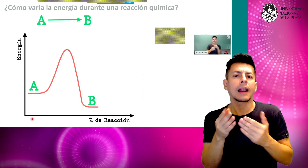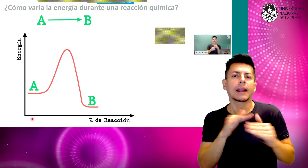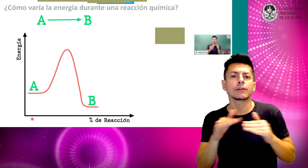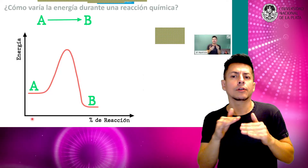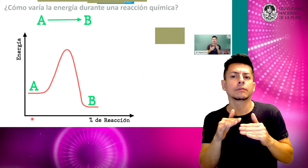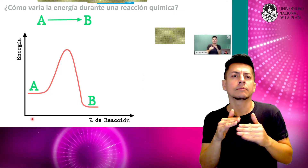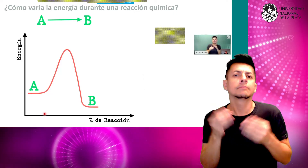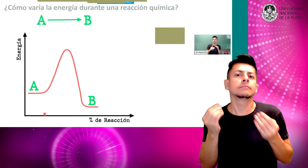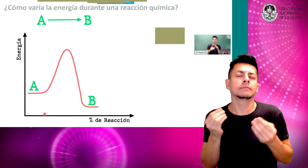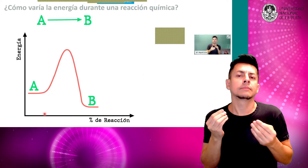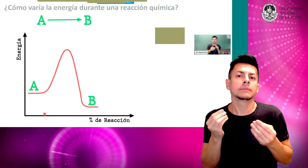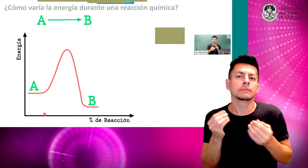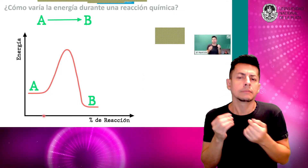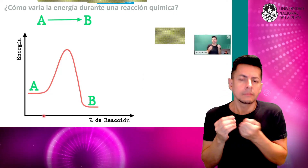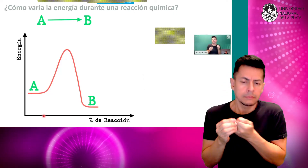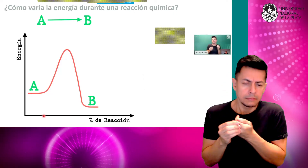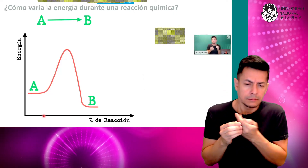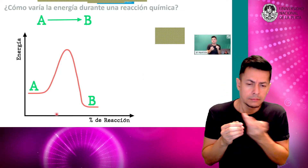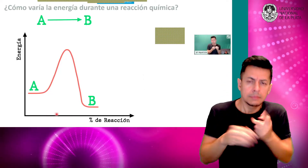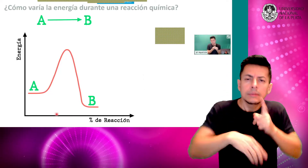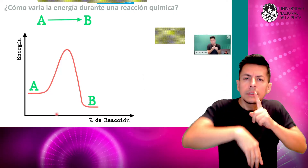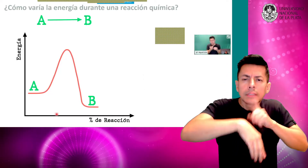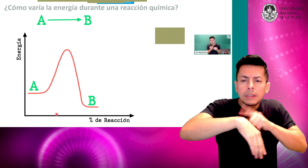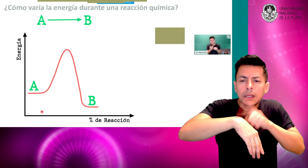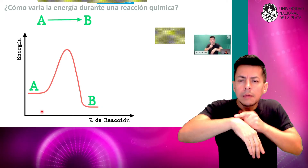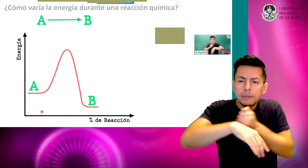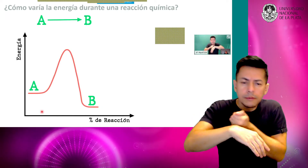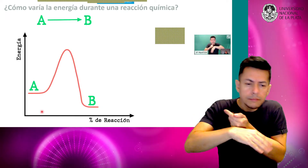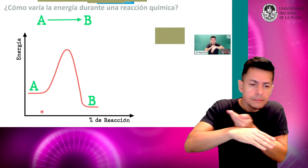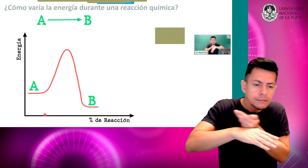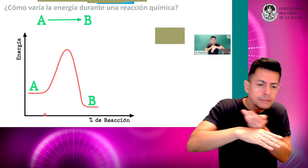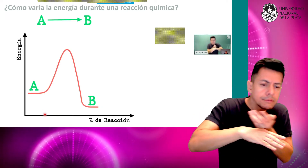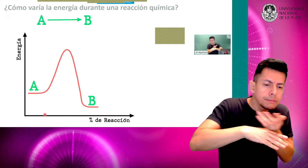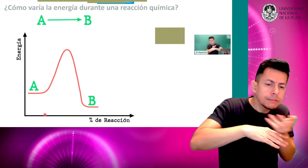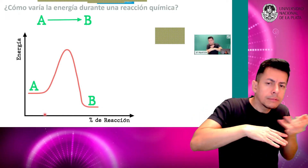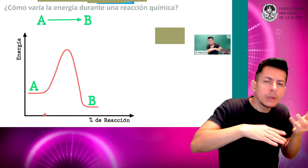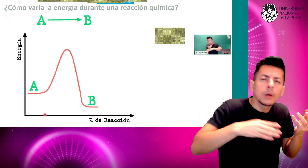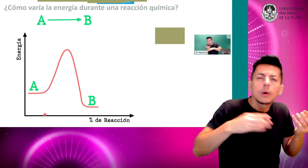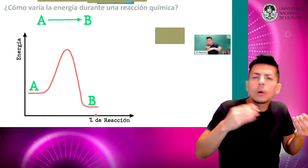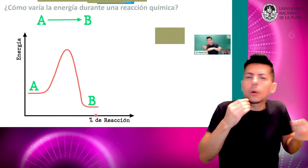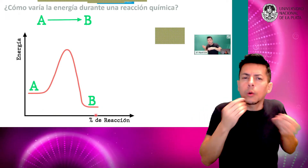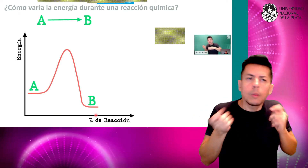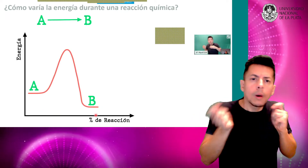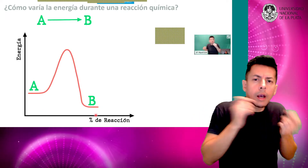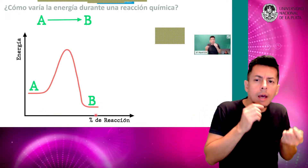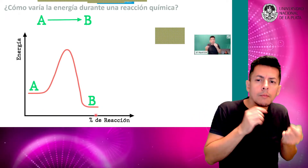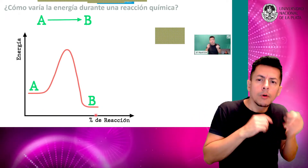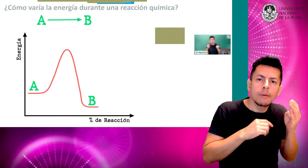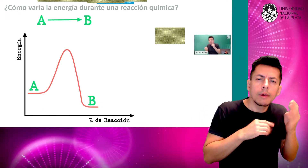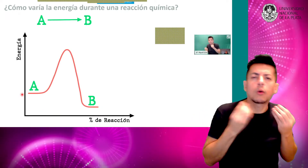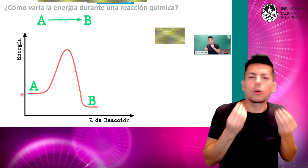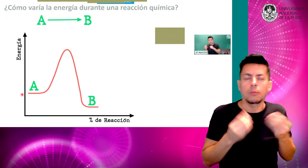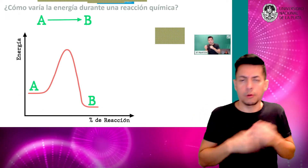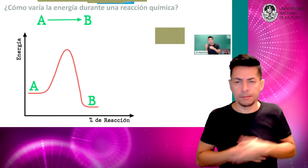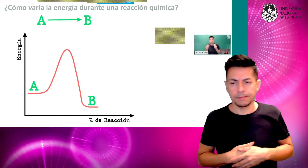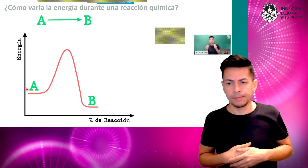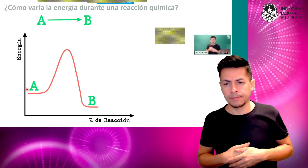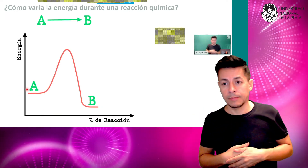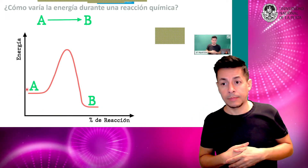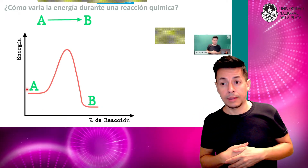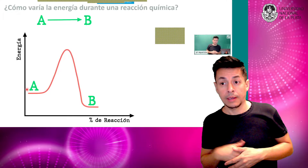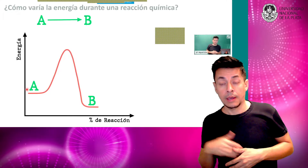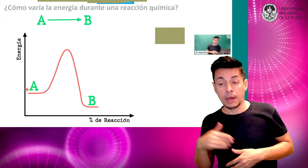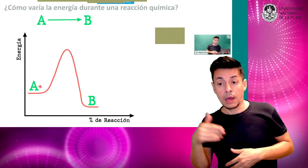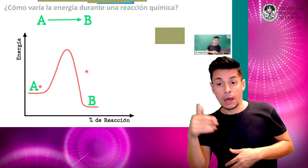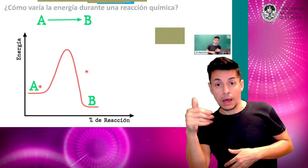Voy viendo segundo a segundo qué va pasando y cómo A se va transformando en B. ¿Sí? Inicialmente tengo